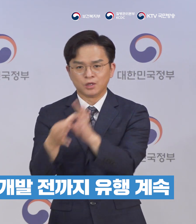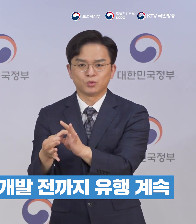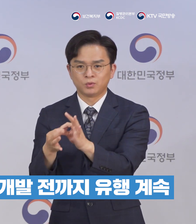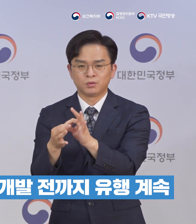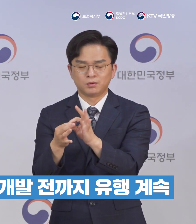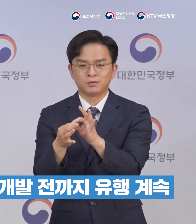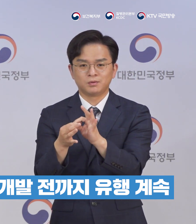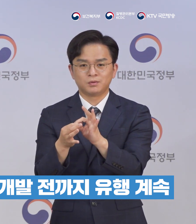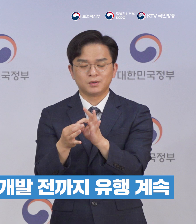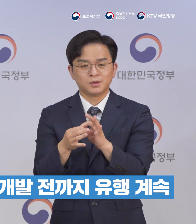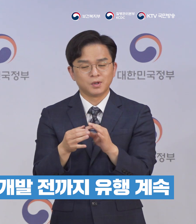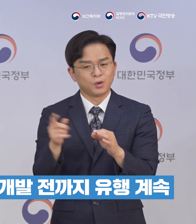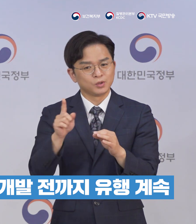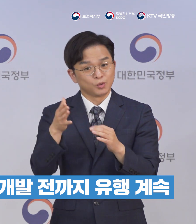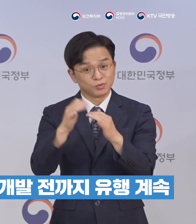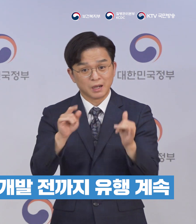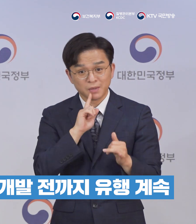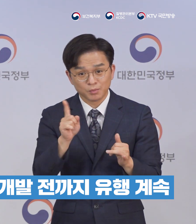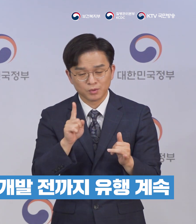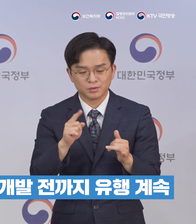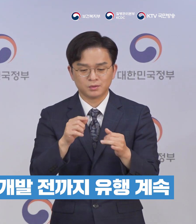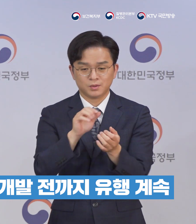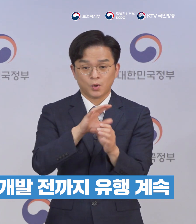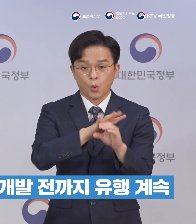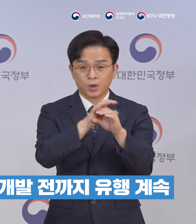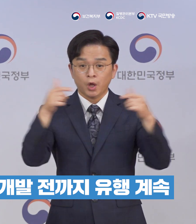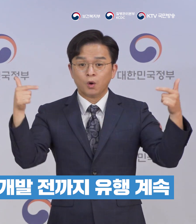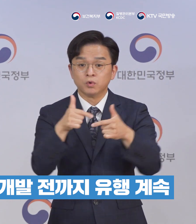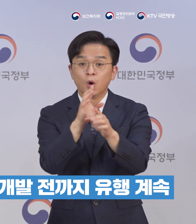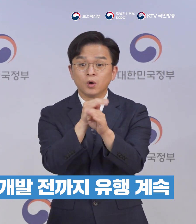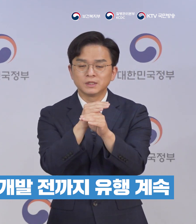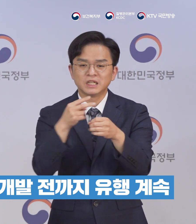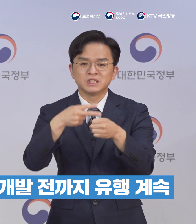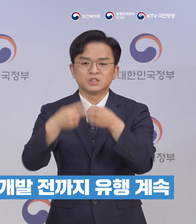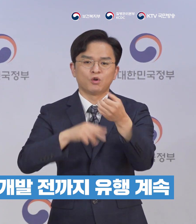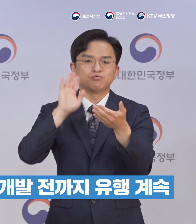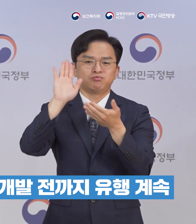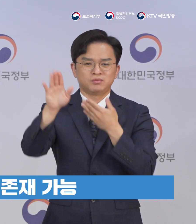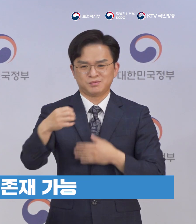알 수 없지만 길게는 2년까지 예측하는 전문가들도 있습니다.